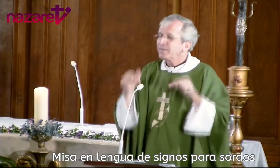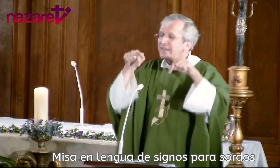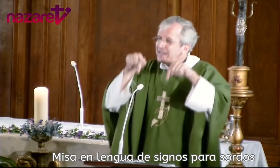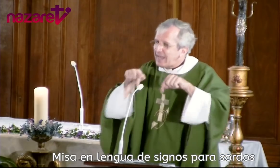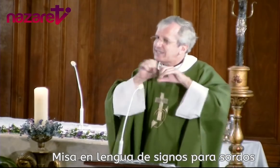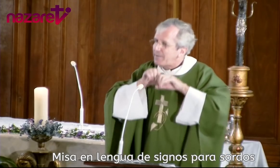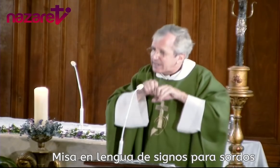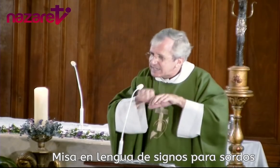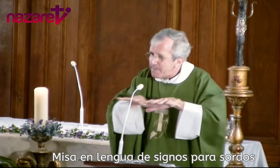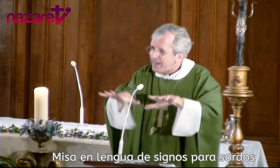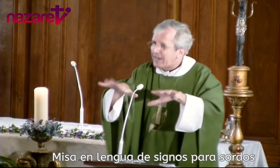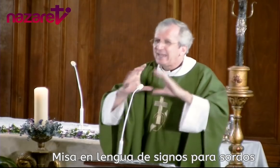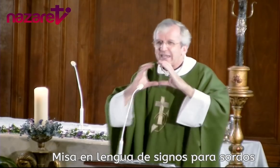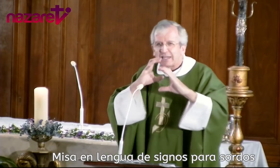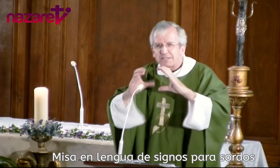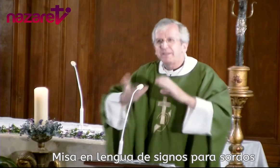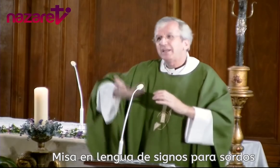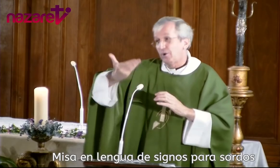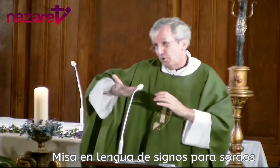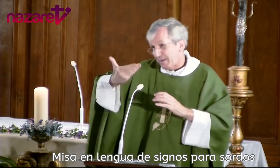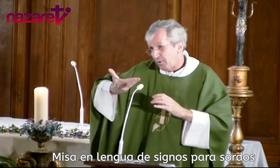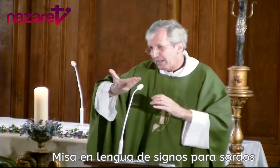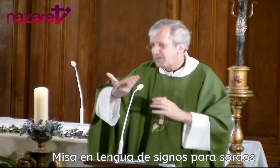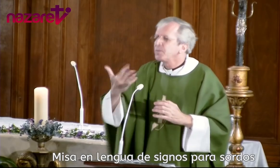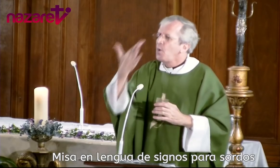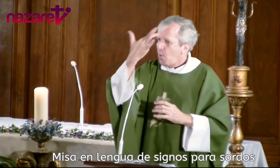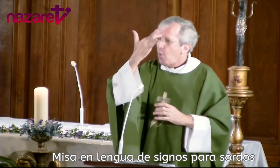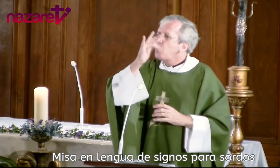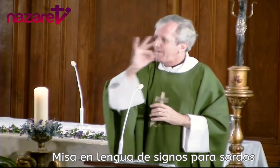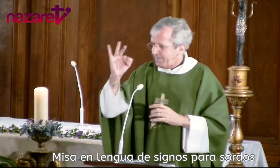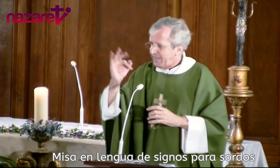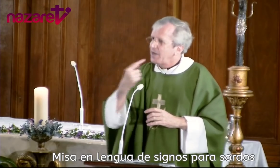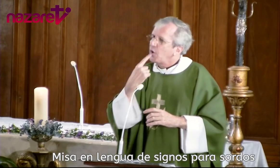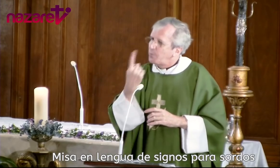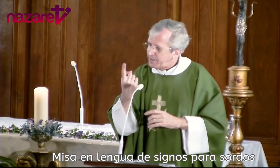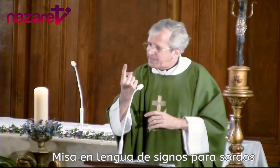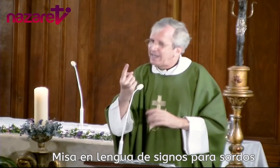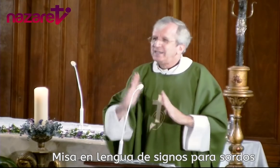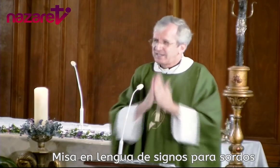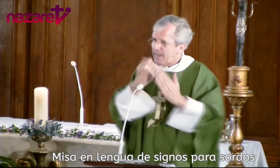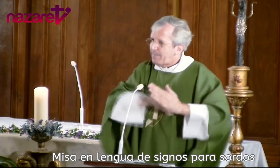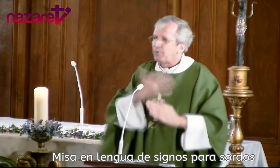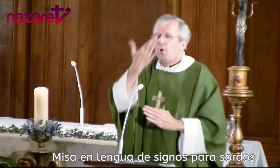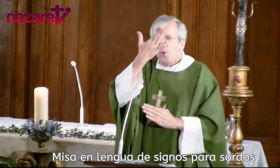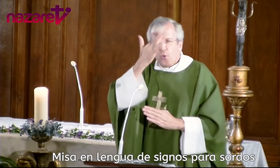y de ahí saber sembrar y transmitir los valores, una fe, como decía San Pablo, una